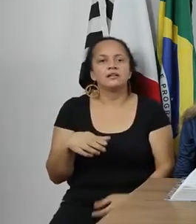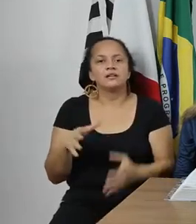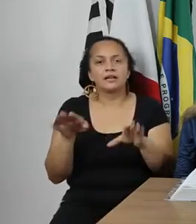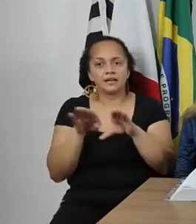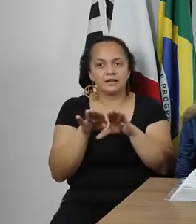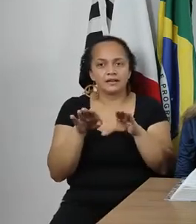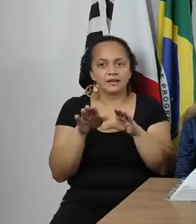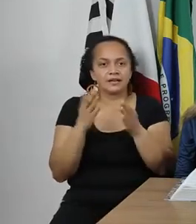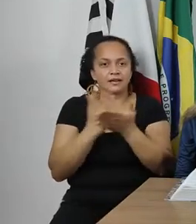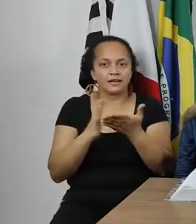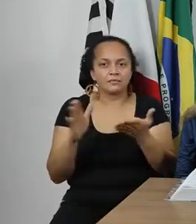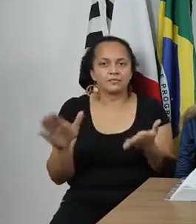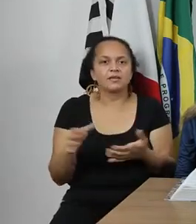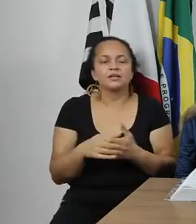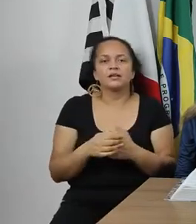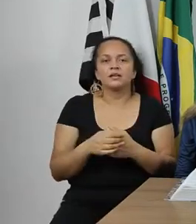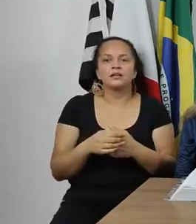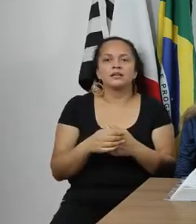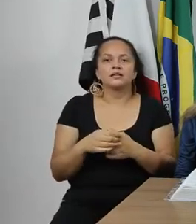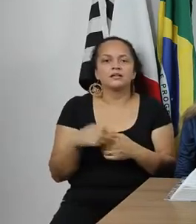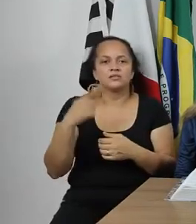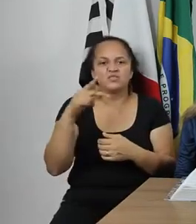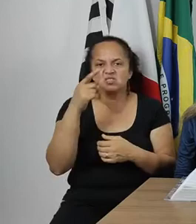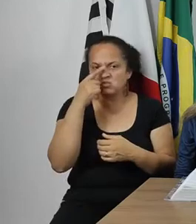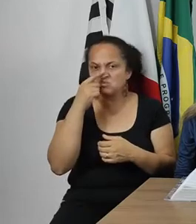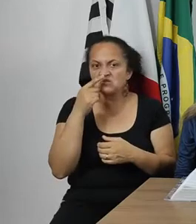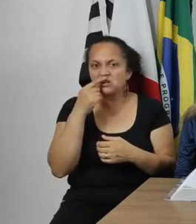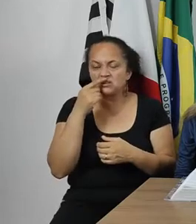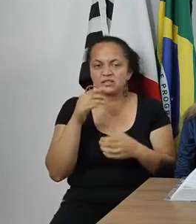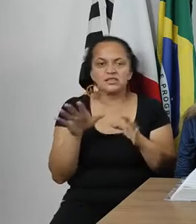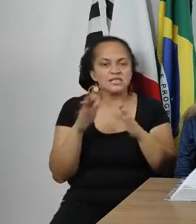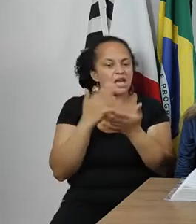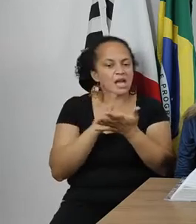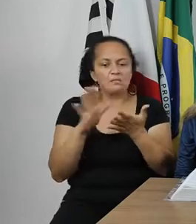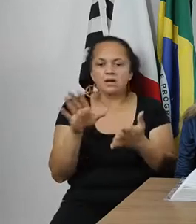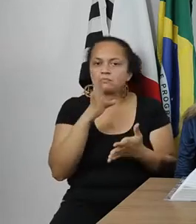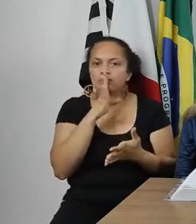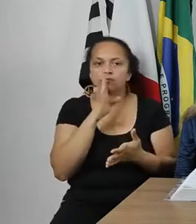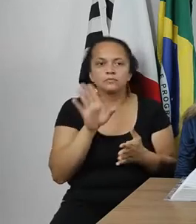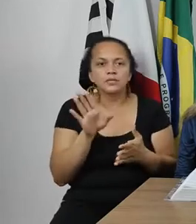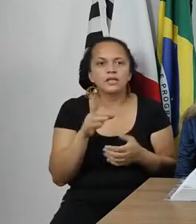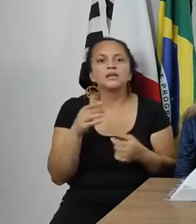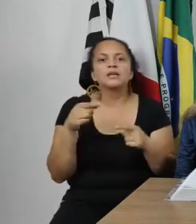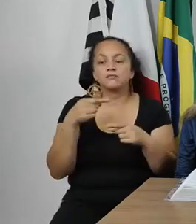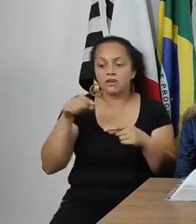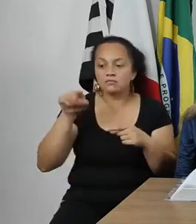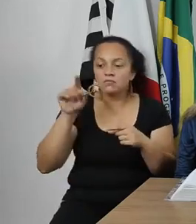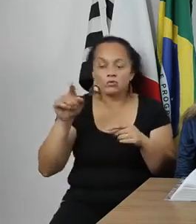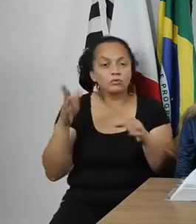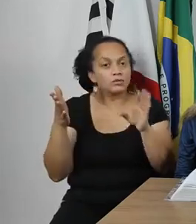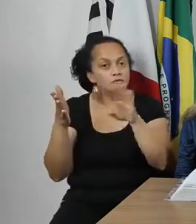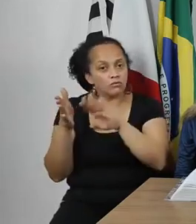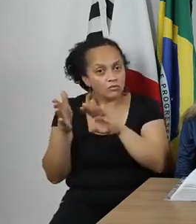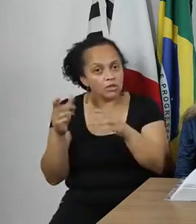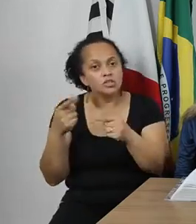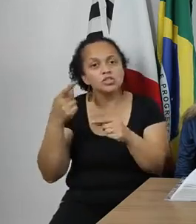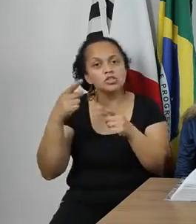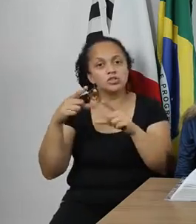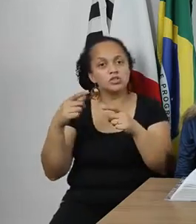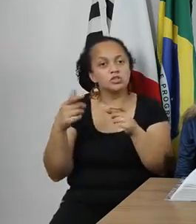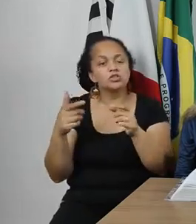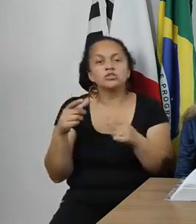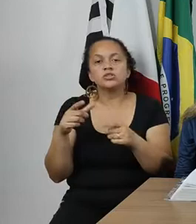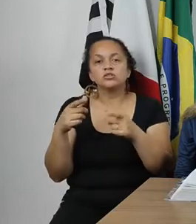nariz e um freio na sua boca. E farei você voltar pelo mesmo caminho por onde veio.